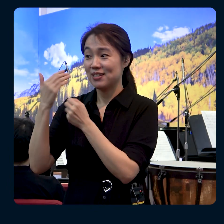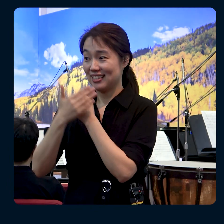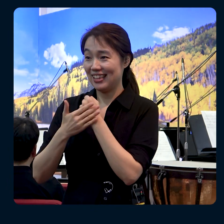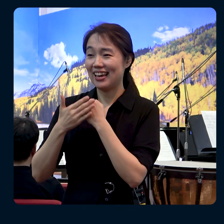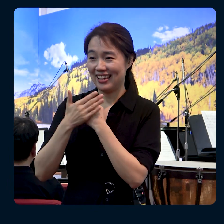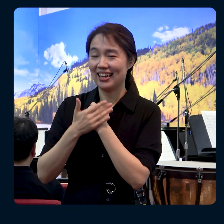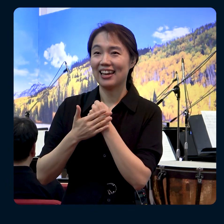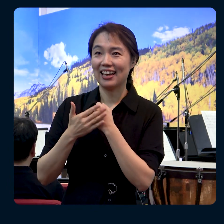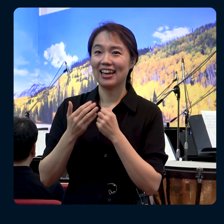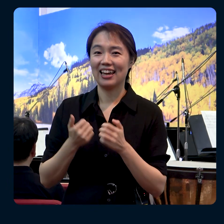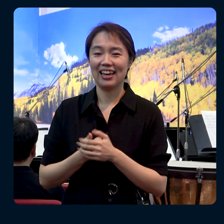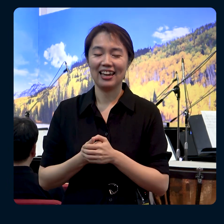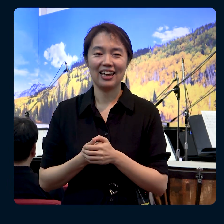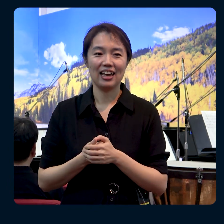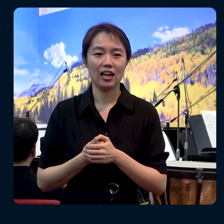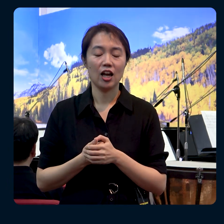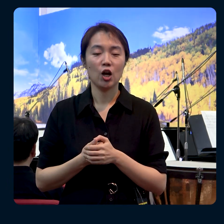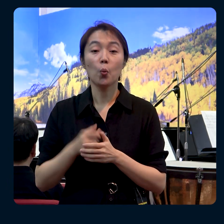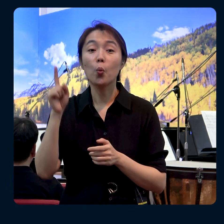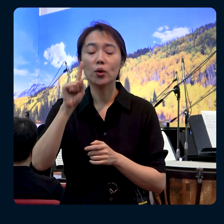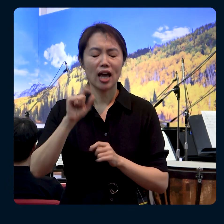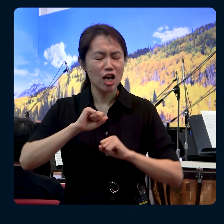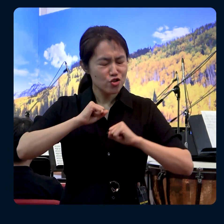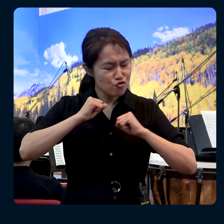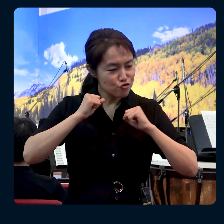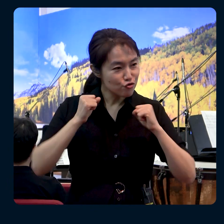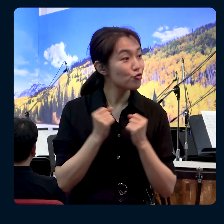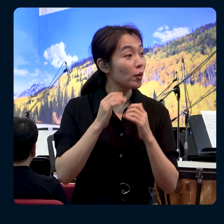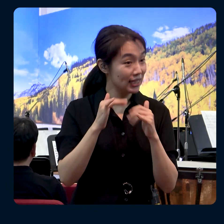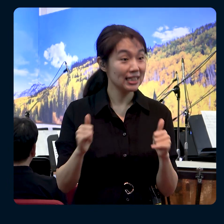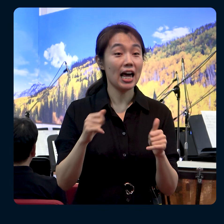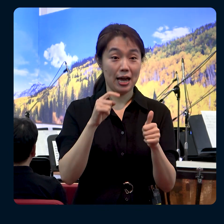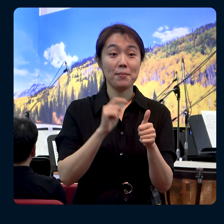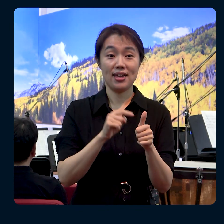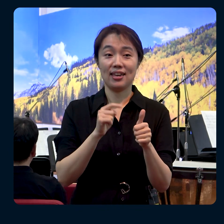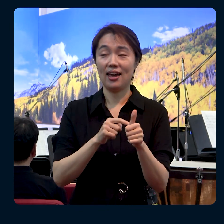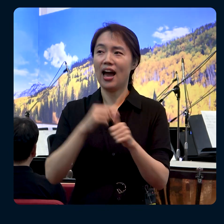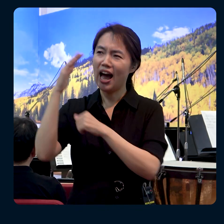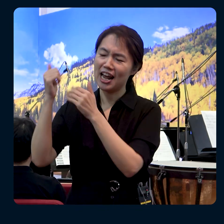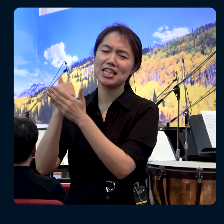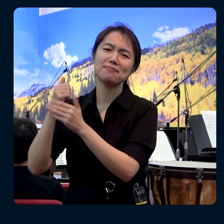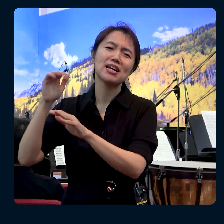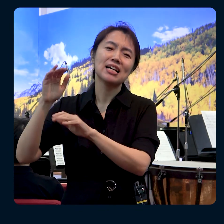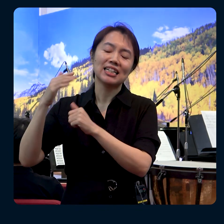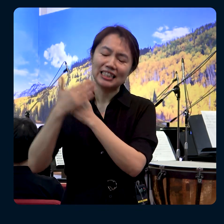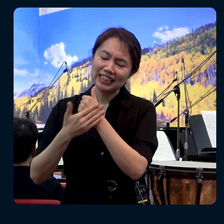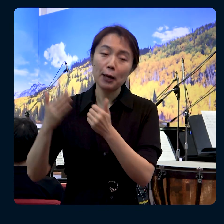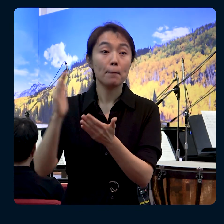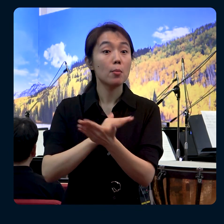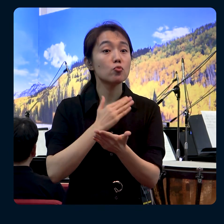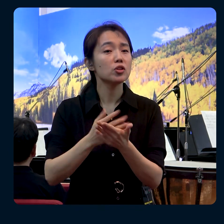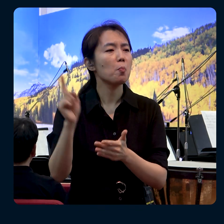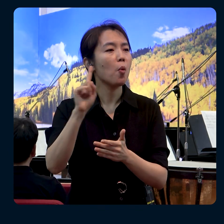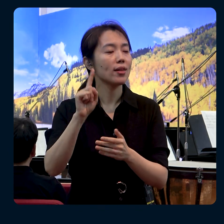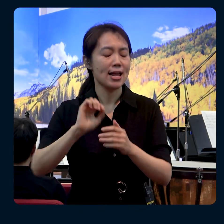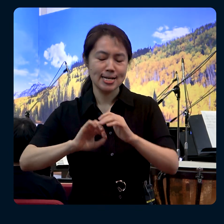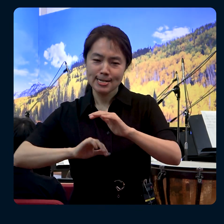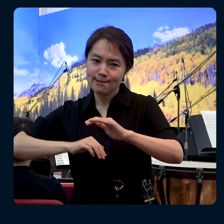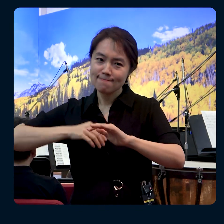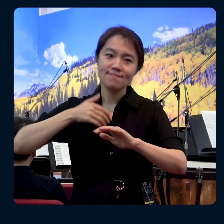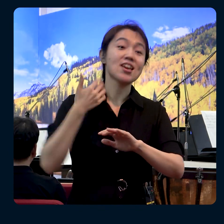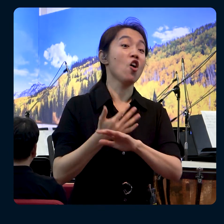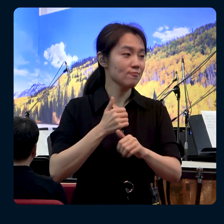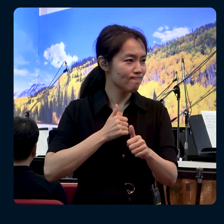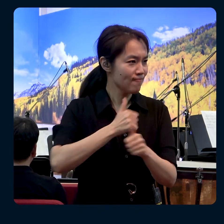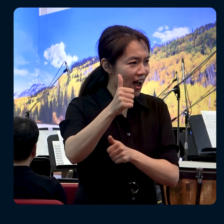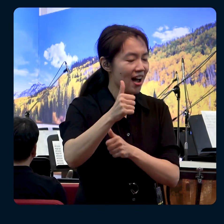하나님의 은혜, 특히 순종하는 신앙인에게 베푸시는 우리 하나님의 은혜는요, 역전하신 은혜잖아요.